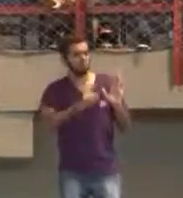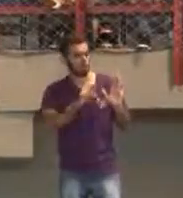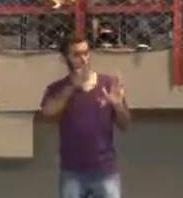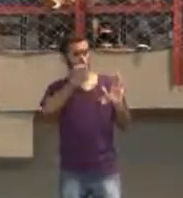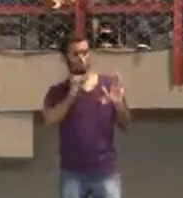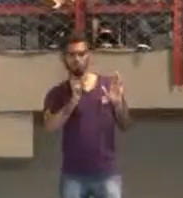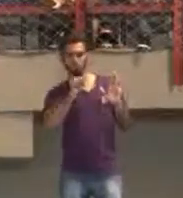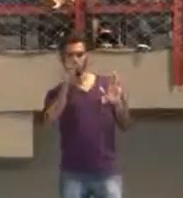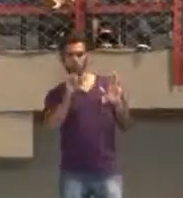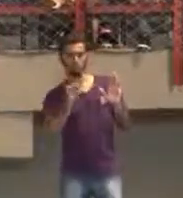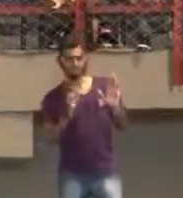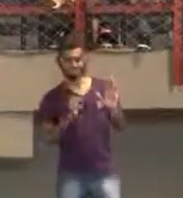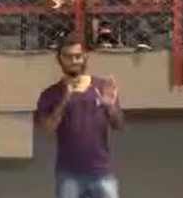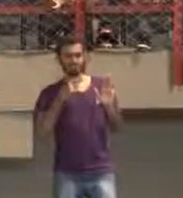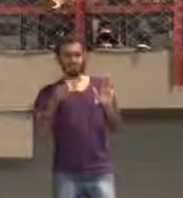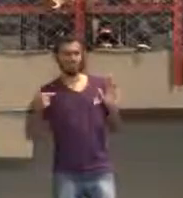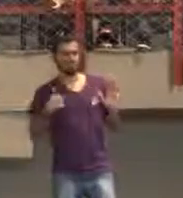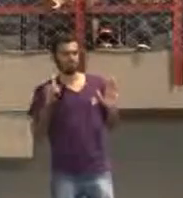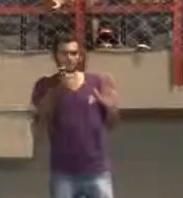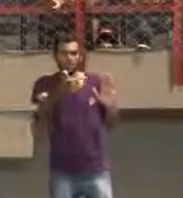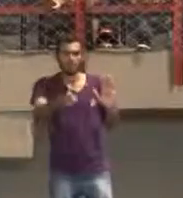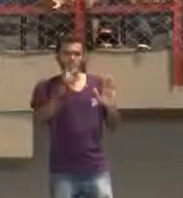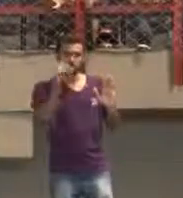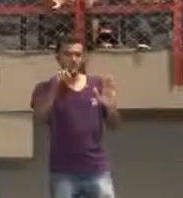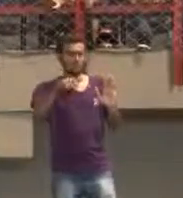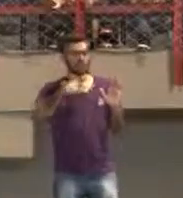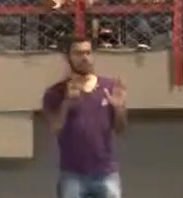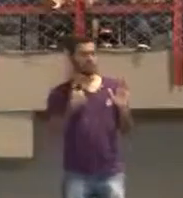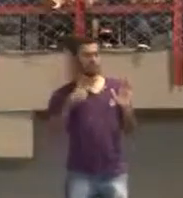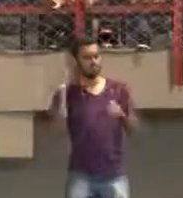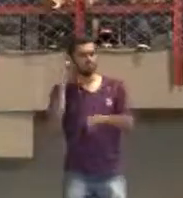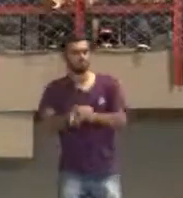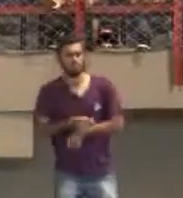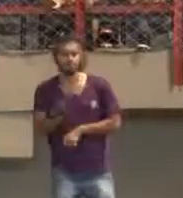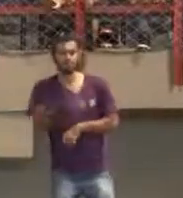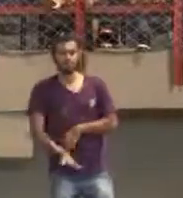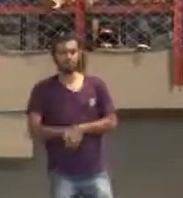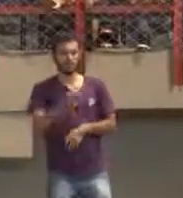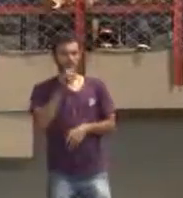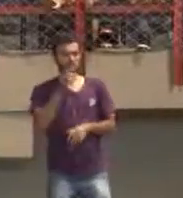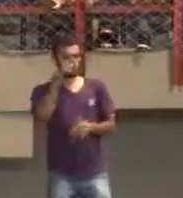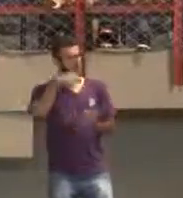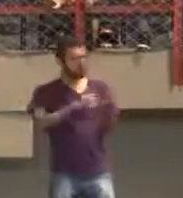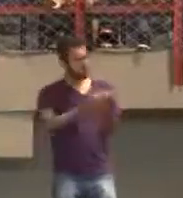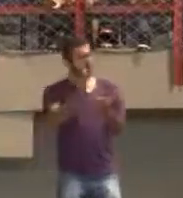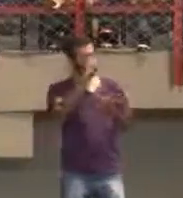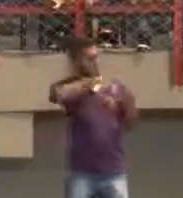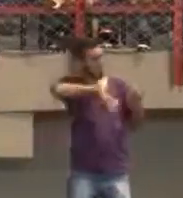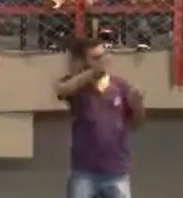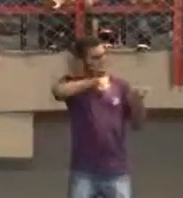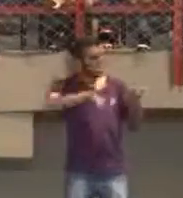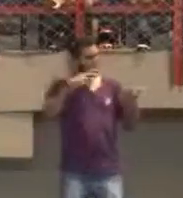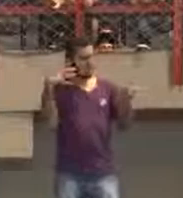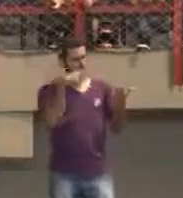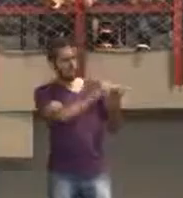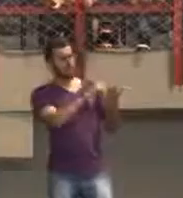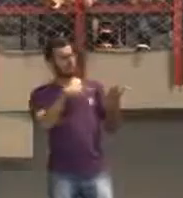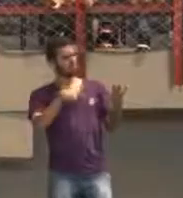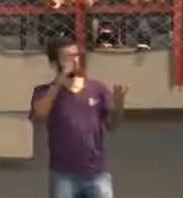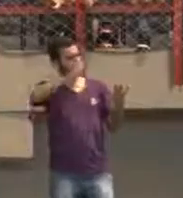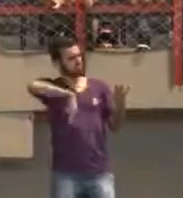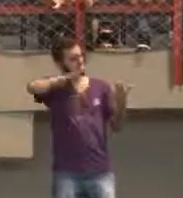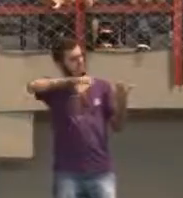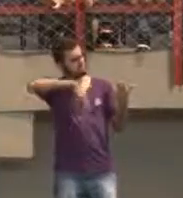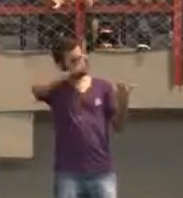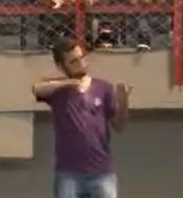como se você não devesse parar. A tua leitura vai ser tão rápida, tão maquinal, que se assemelha